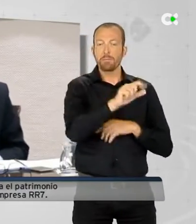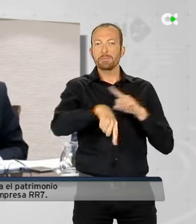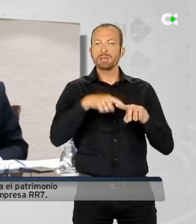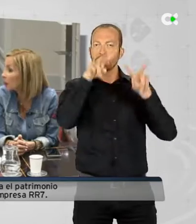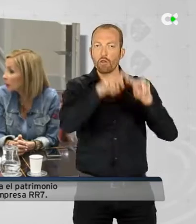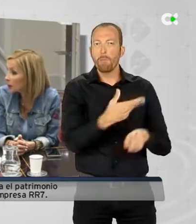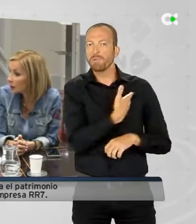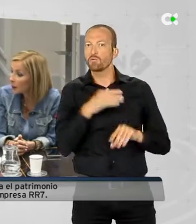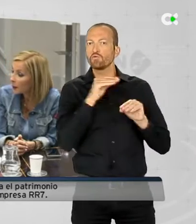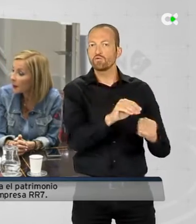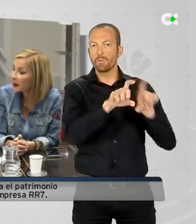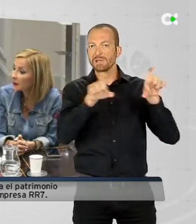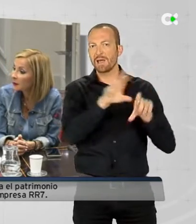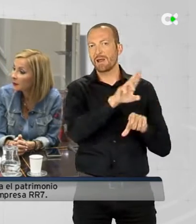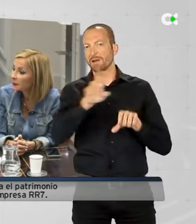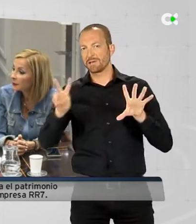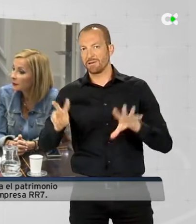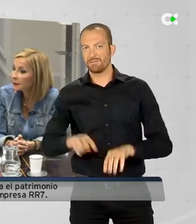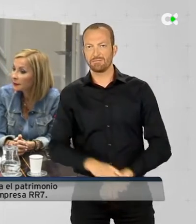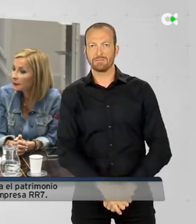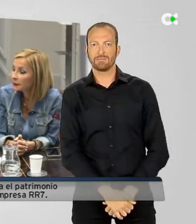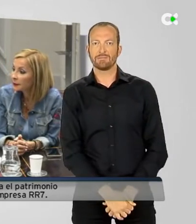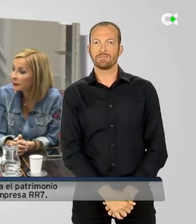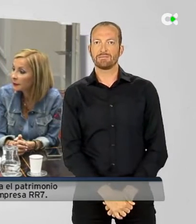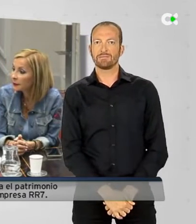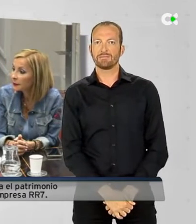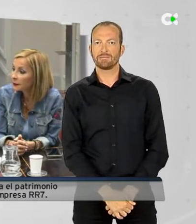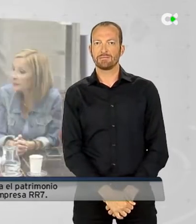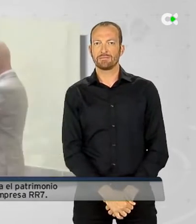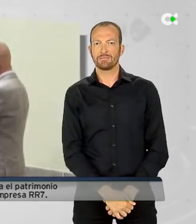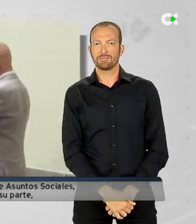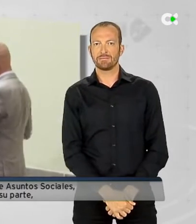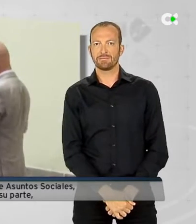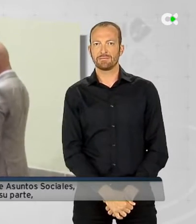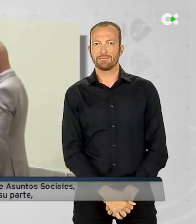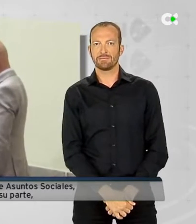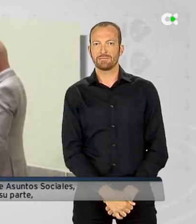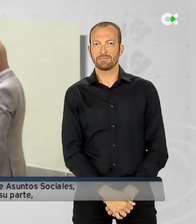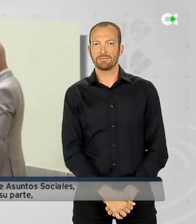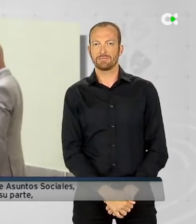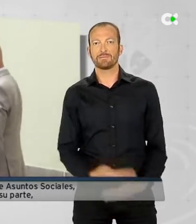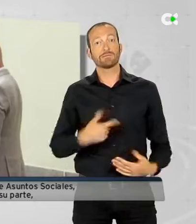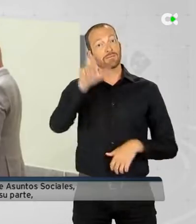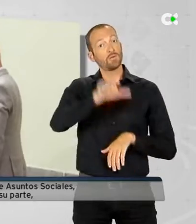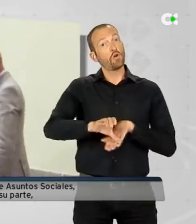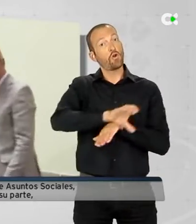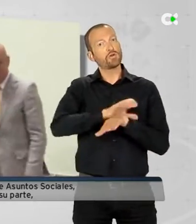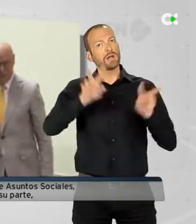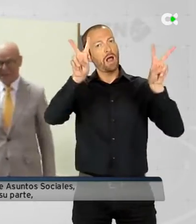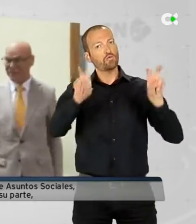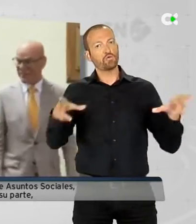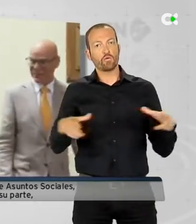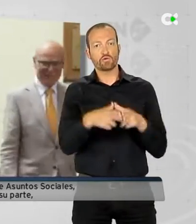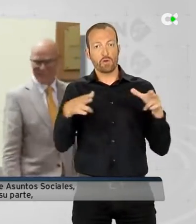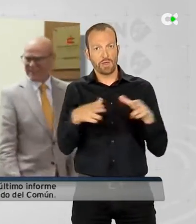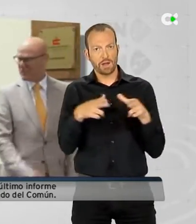patrimonio de la empresa RR7. De este tipo de cuestiones. Y perdón por la... La consejera de Asuntos Sociales, por